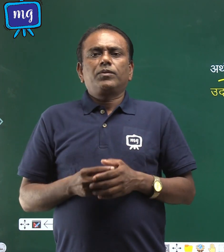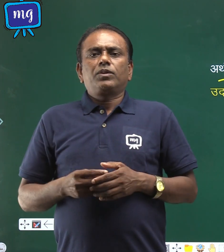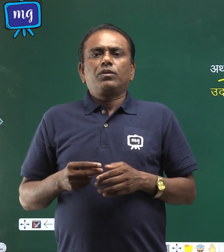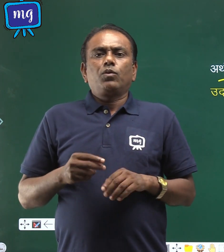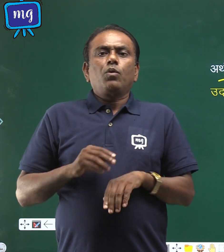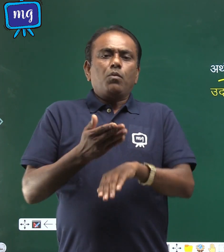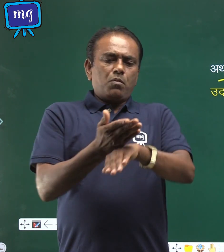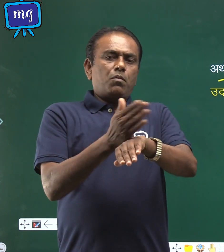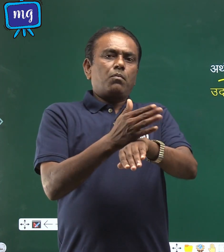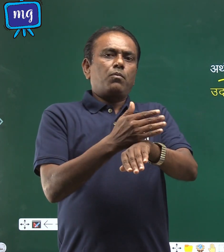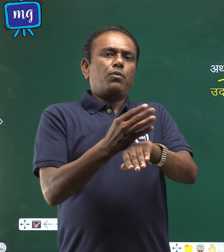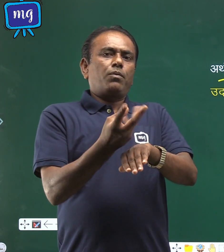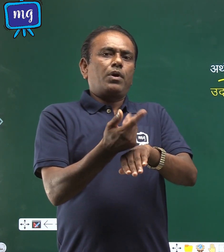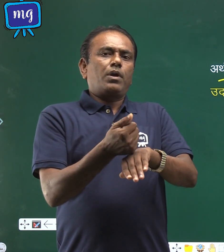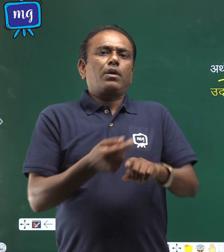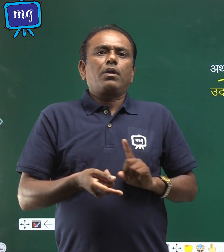पूर्व अंक का